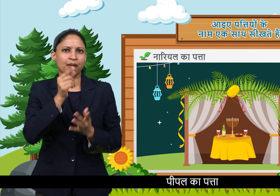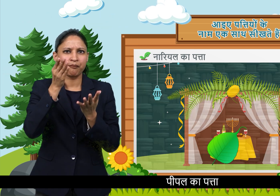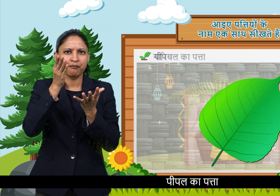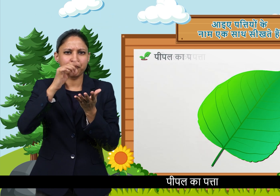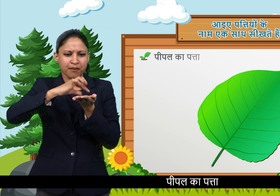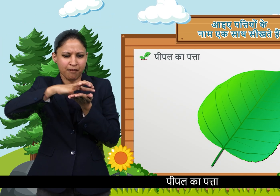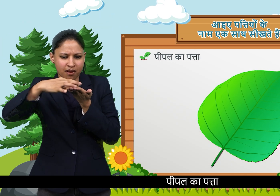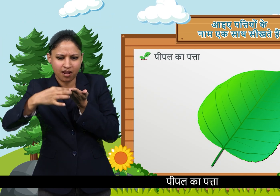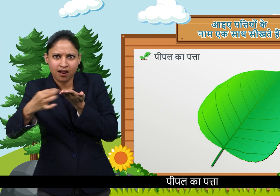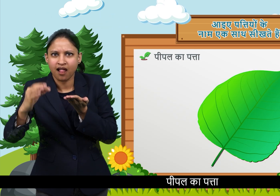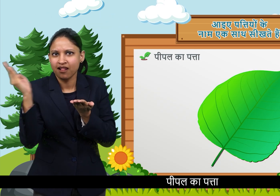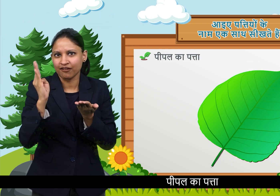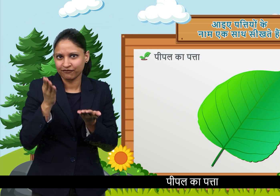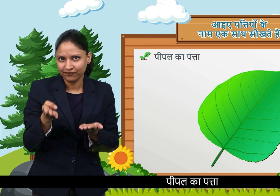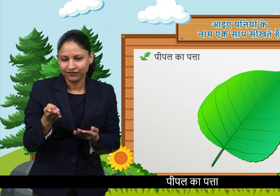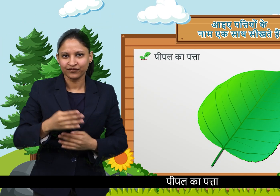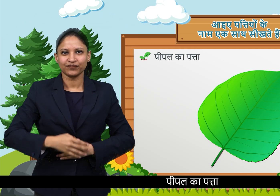पीपल का पत्ता,